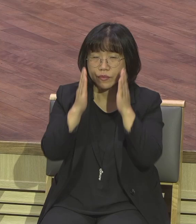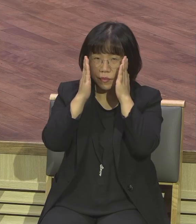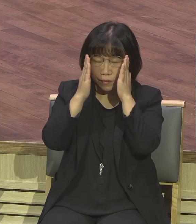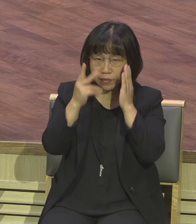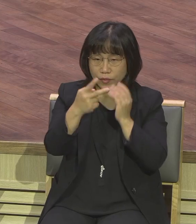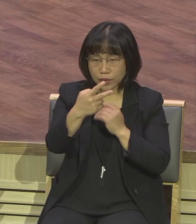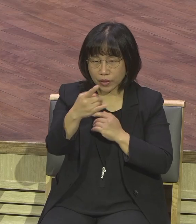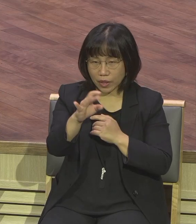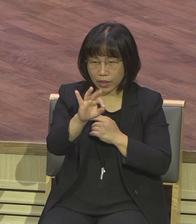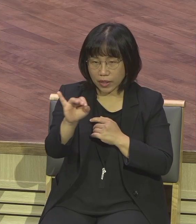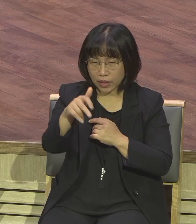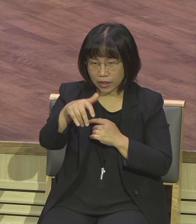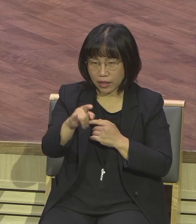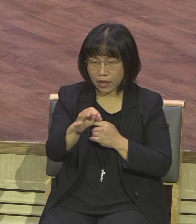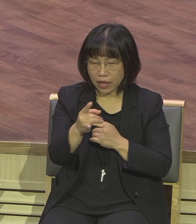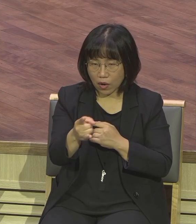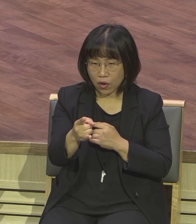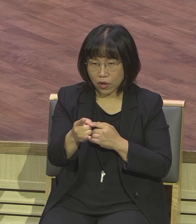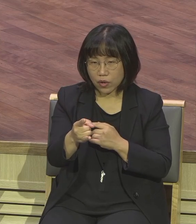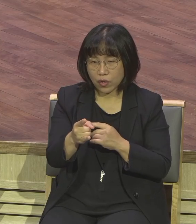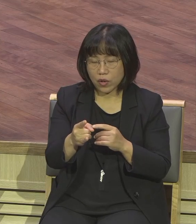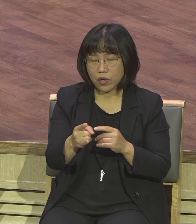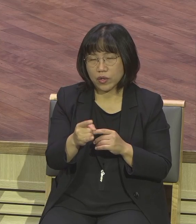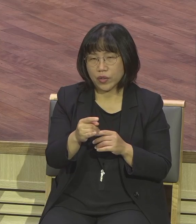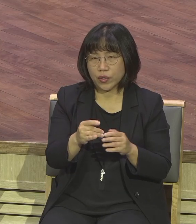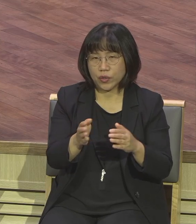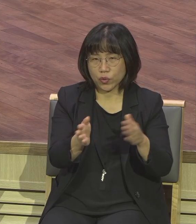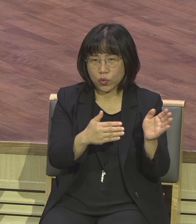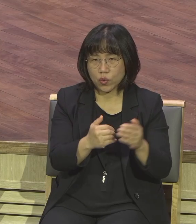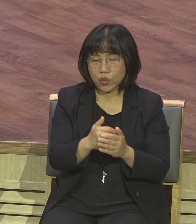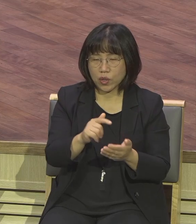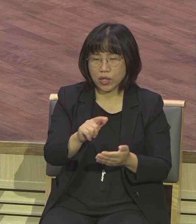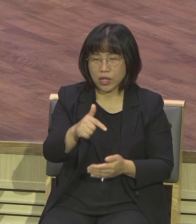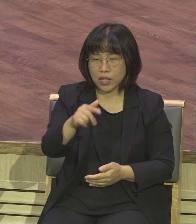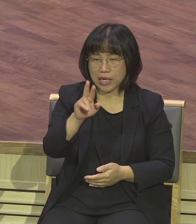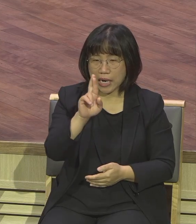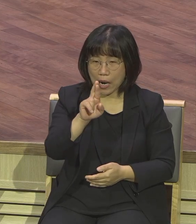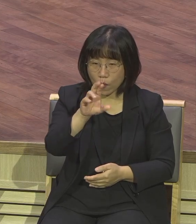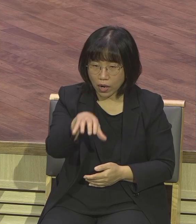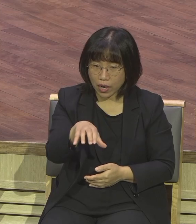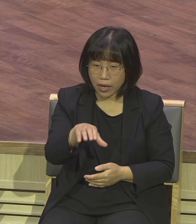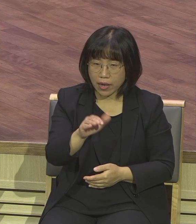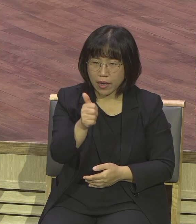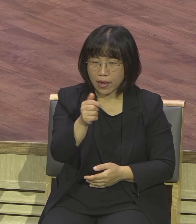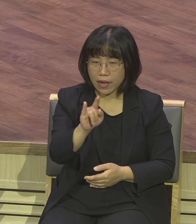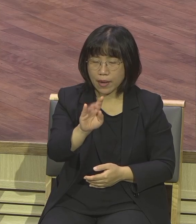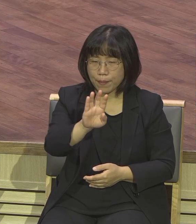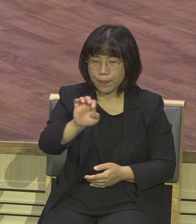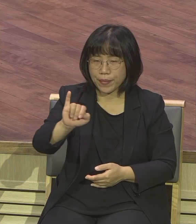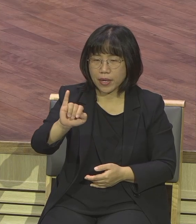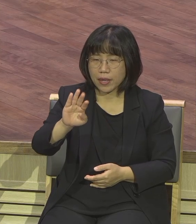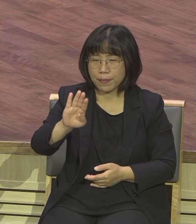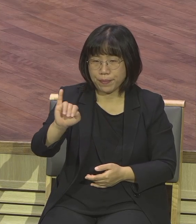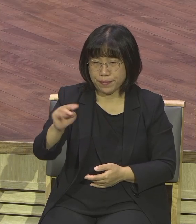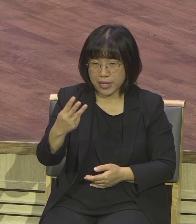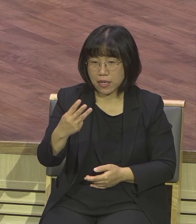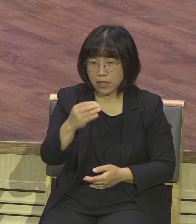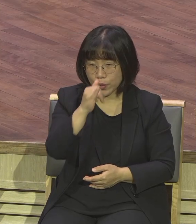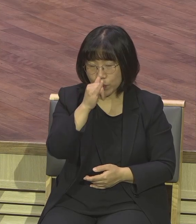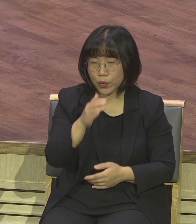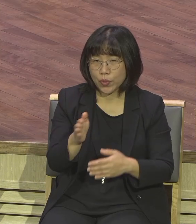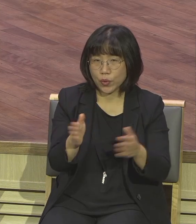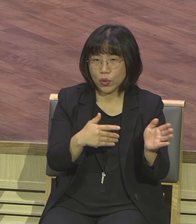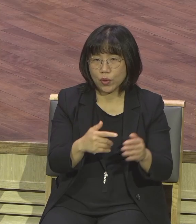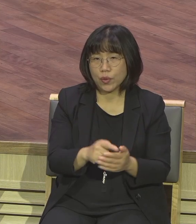데이케어 매일 데이케어 하는 그 다음 강화 해피빌 이거 다 지금 하고 있잖아요. 위탁시설로는